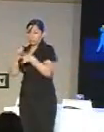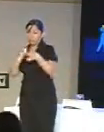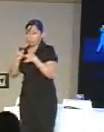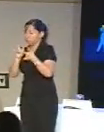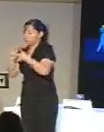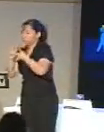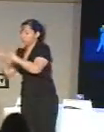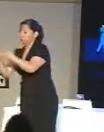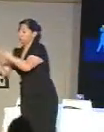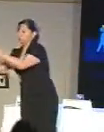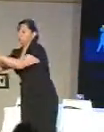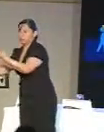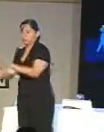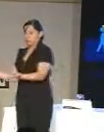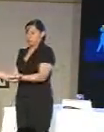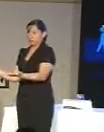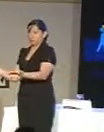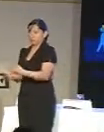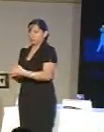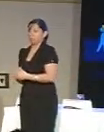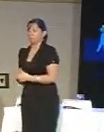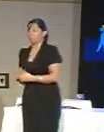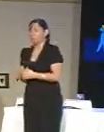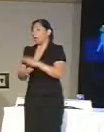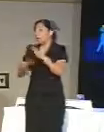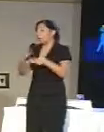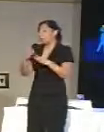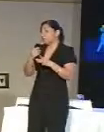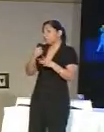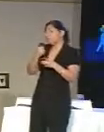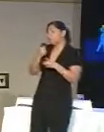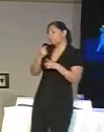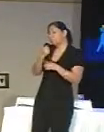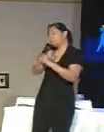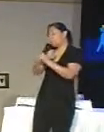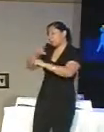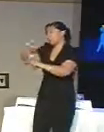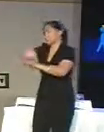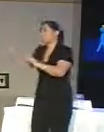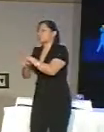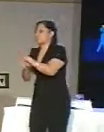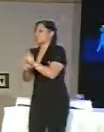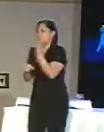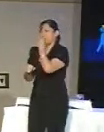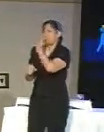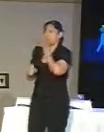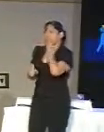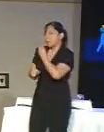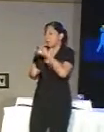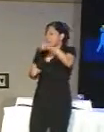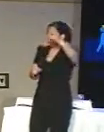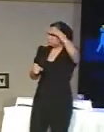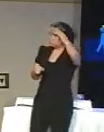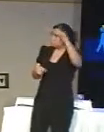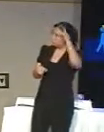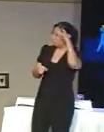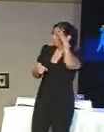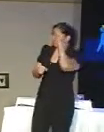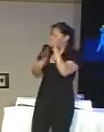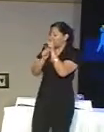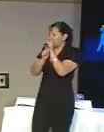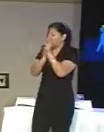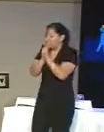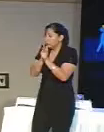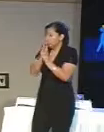con prematuridad extrema, que pueden ir desde problemas de lenguaje y aprendizaje hasta la más